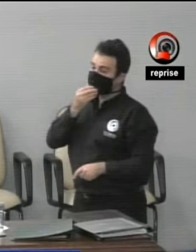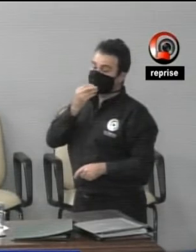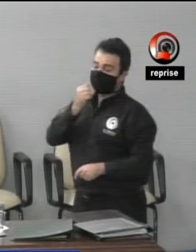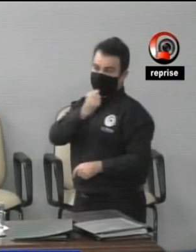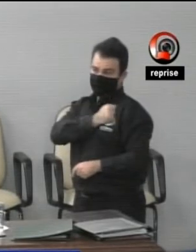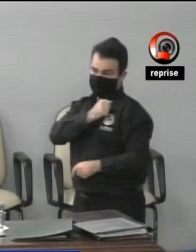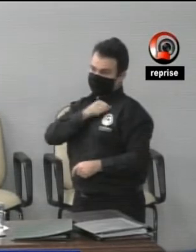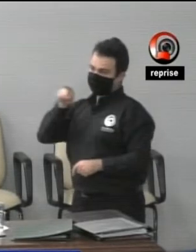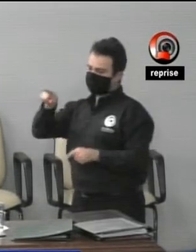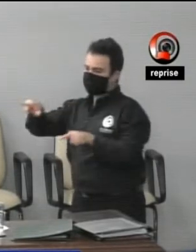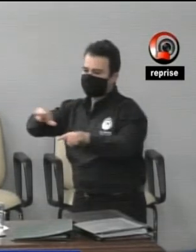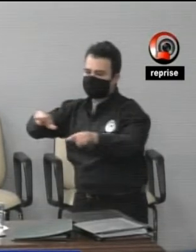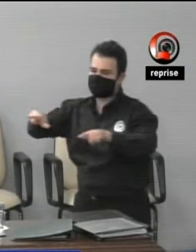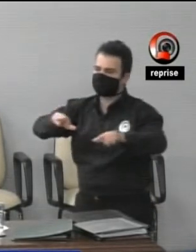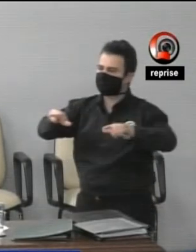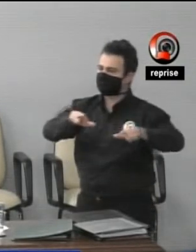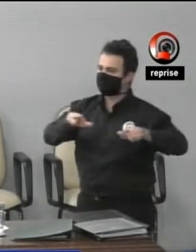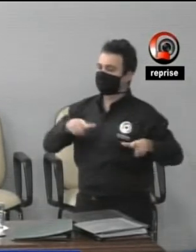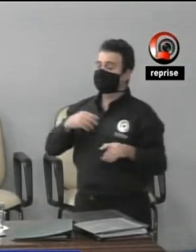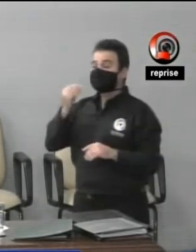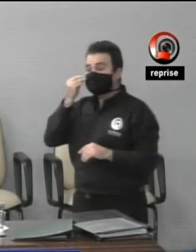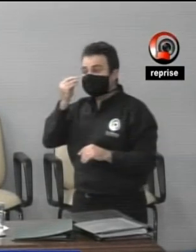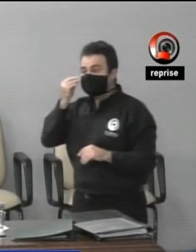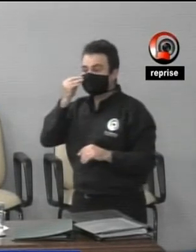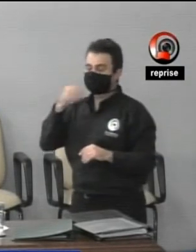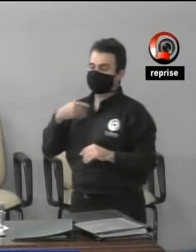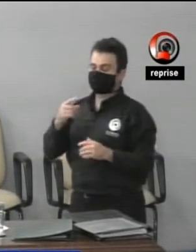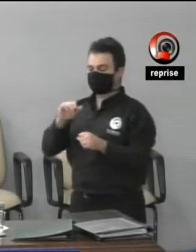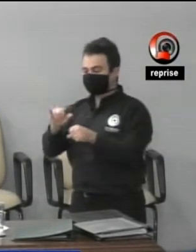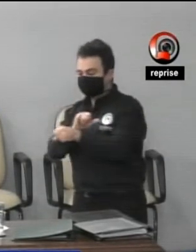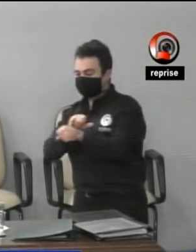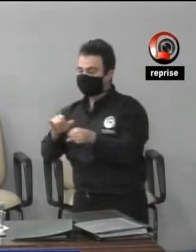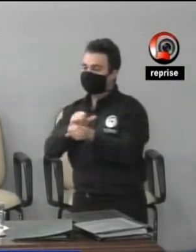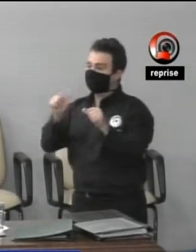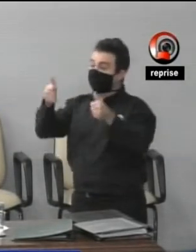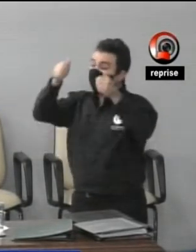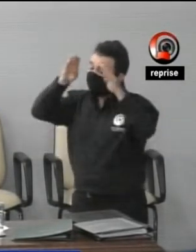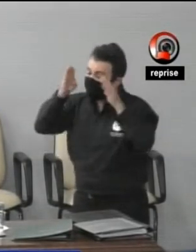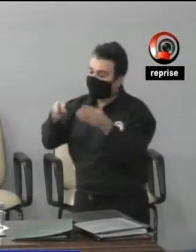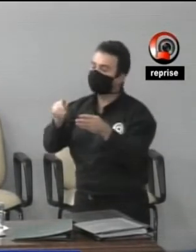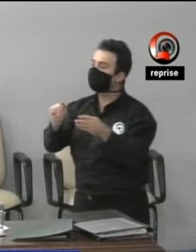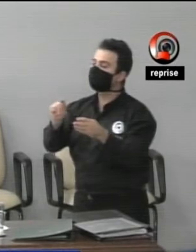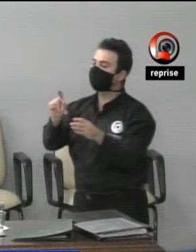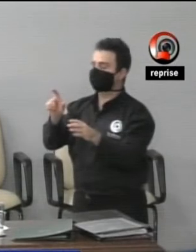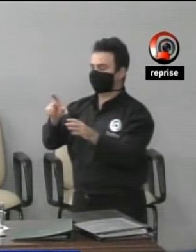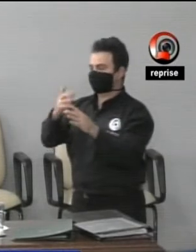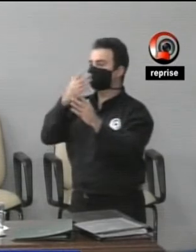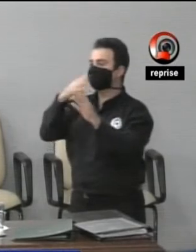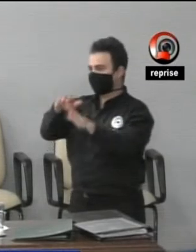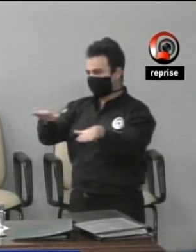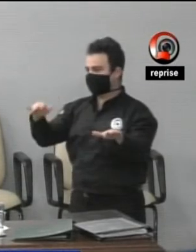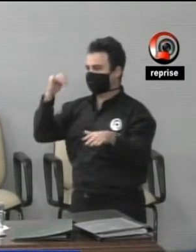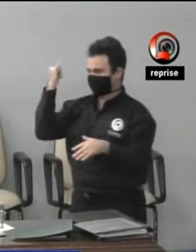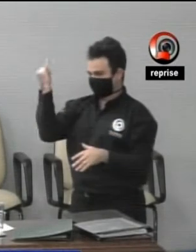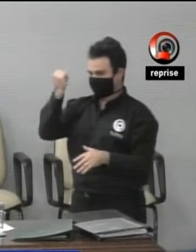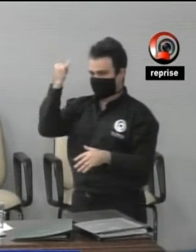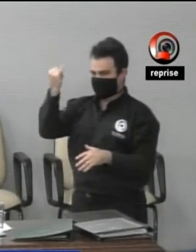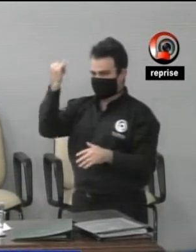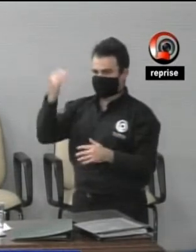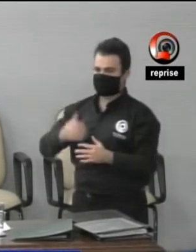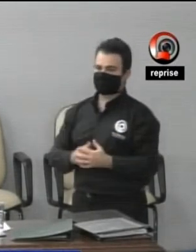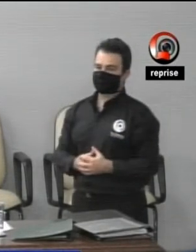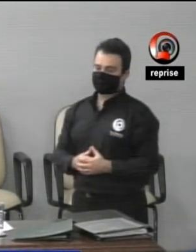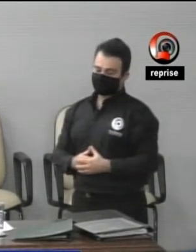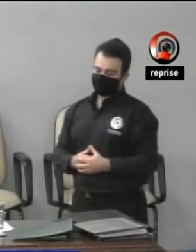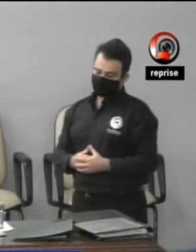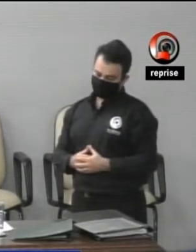é tentar sempre fazer o melhor, com foco com as nossas crianças. Para a gente iniciar, eu